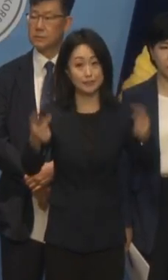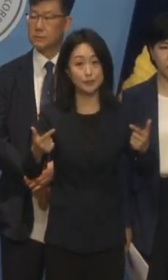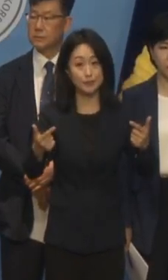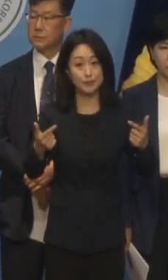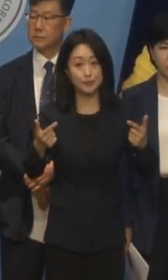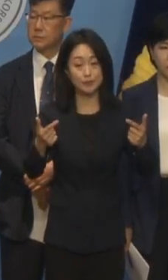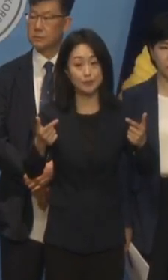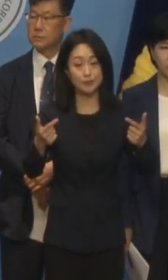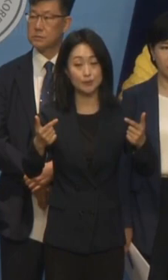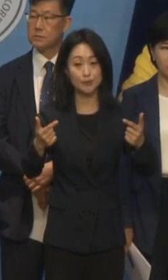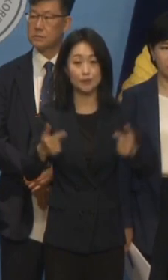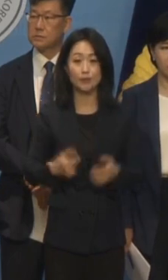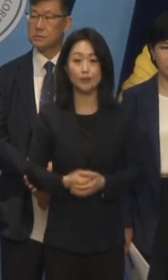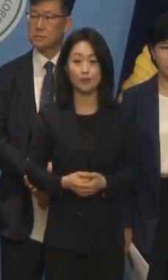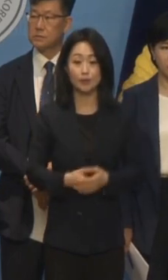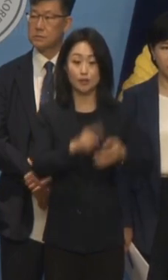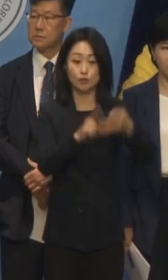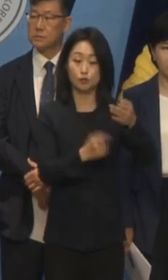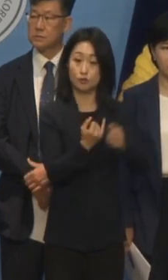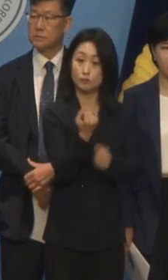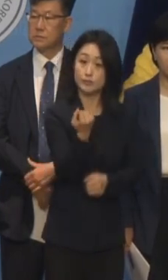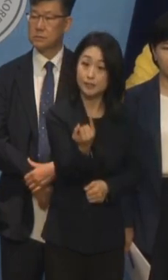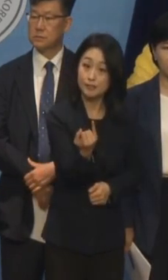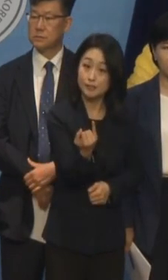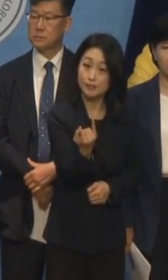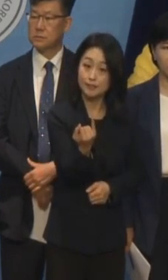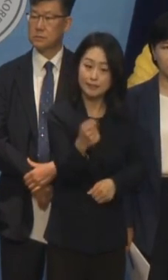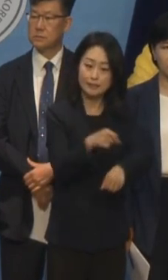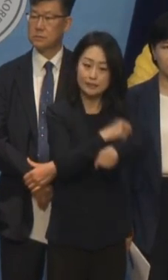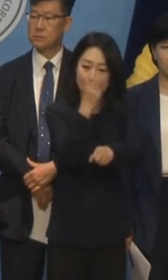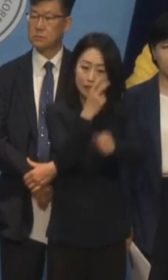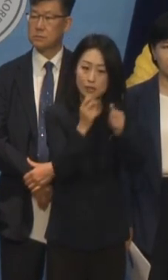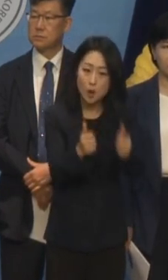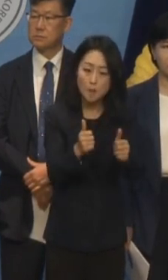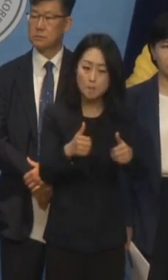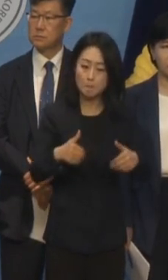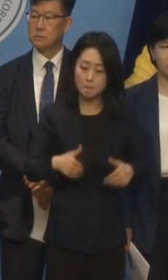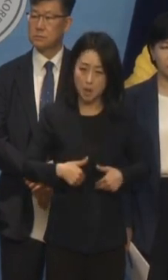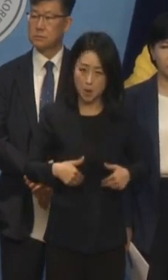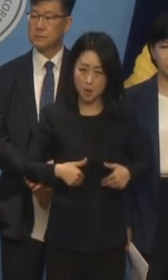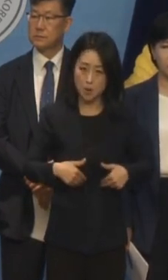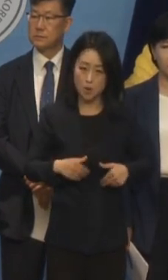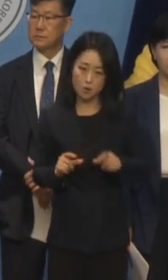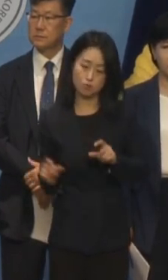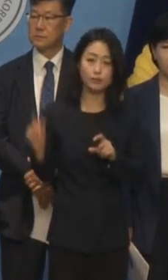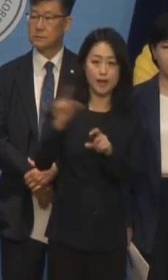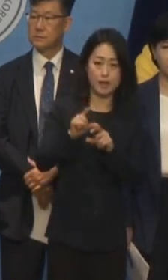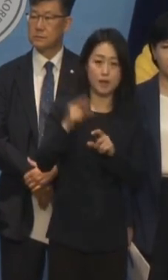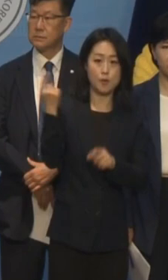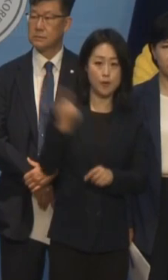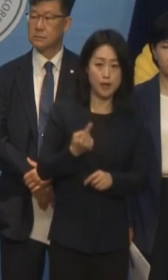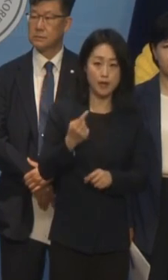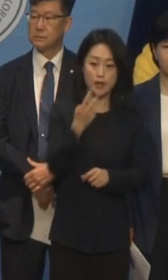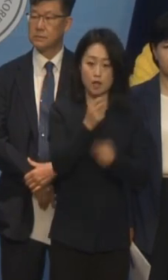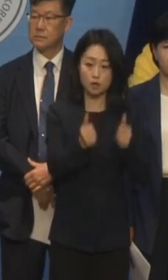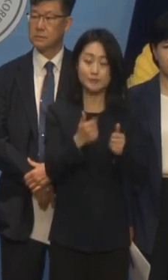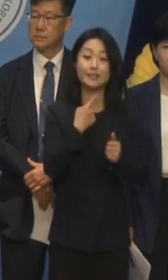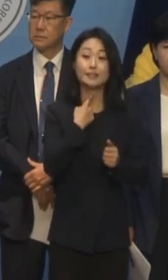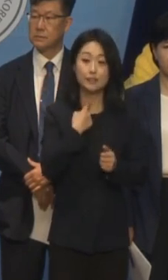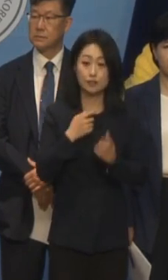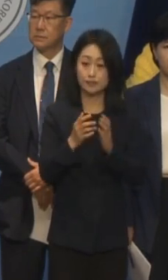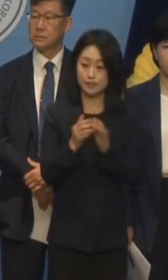때문입니다. 오히려 김건희 여사에 대한 특검의 명분만 더 쌓였습니다. 검찰 출신